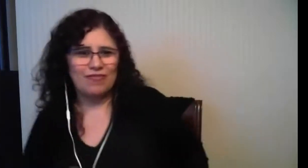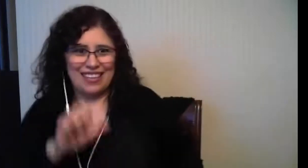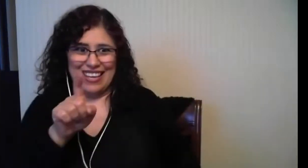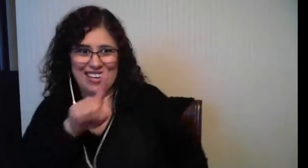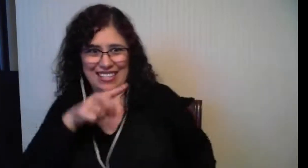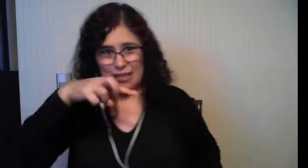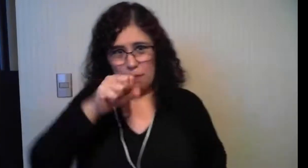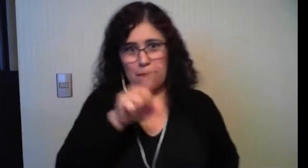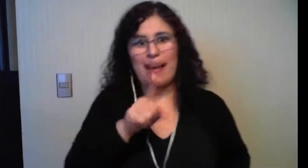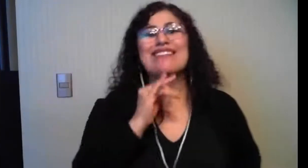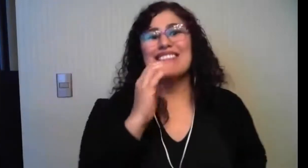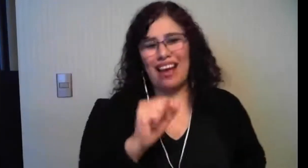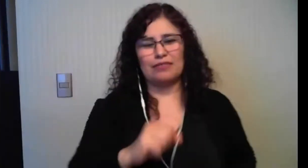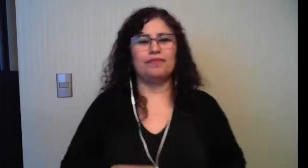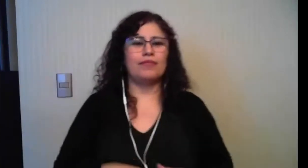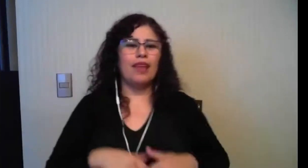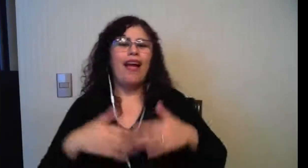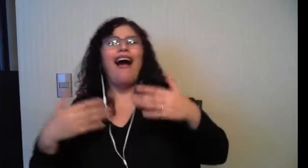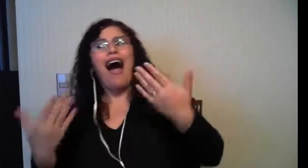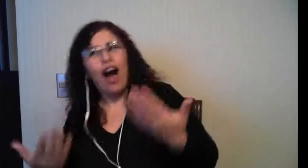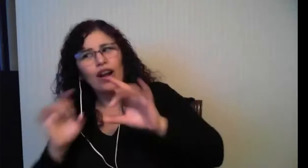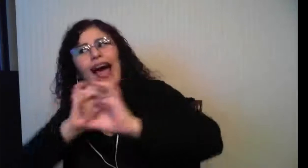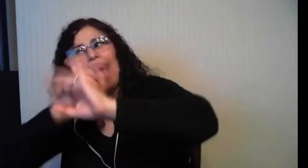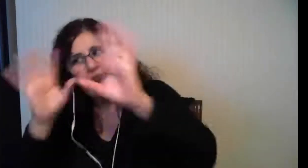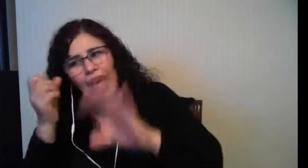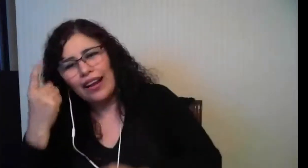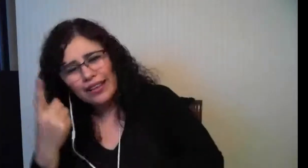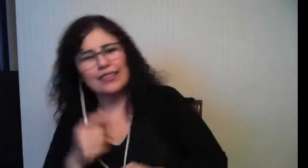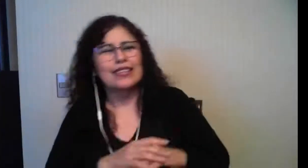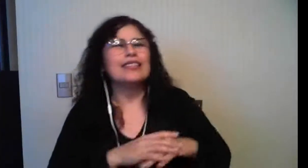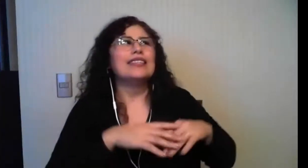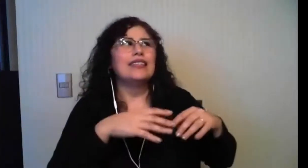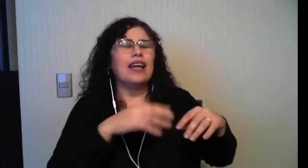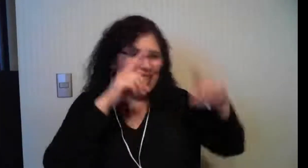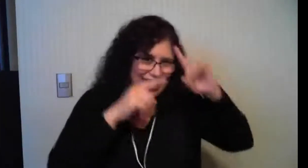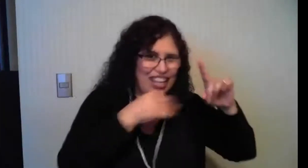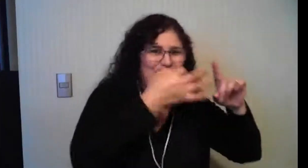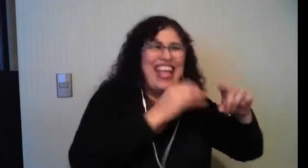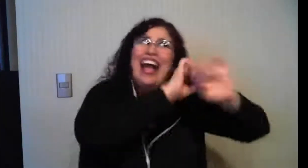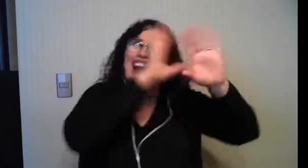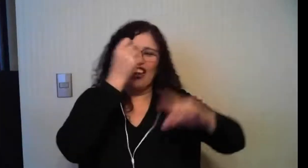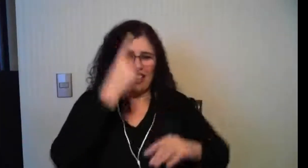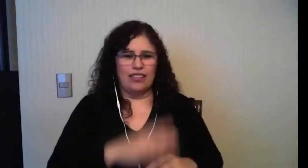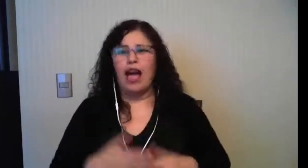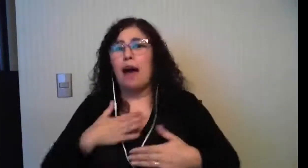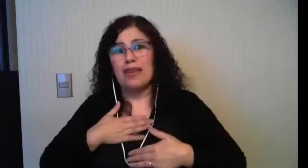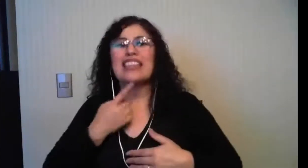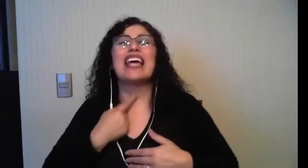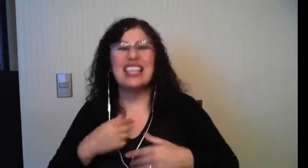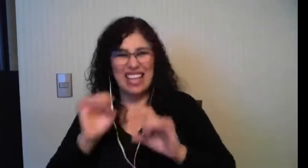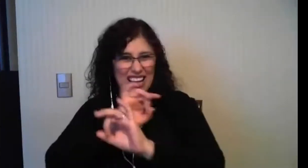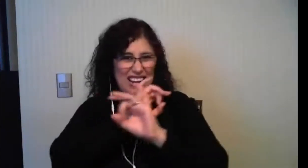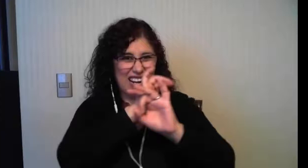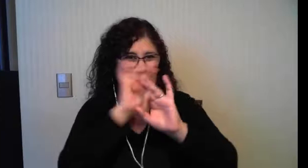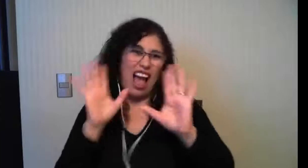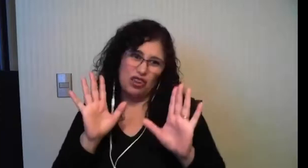Voy a leer, Ahora me quedó mucho más claro, profe. Gracias. perfecto. Eso me interesa que les quede claro, ¿ya? Profe, y lo otro que le